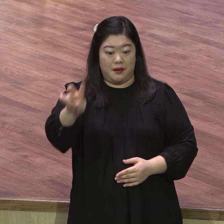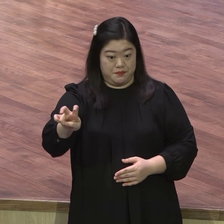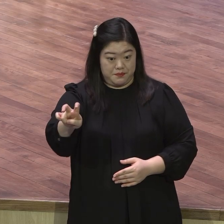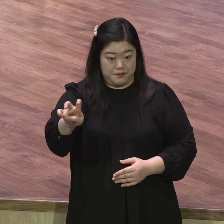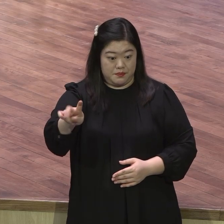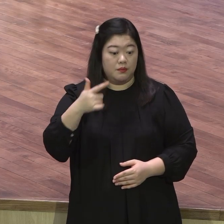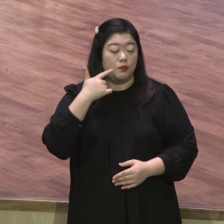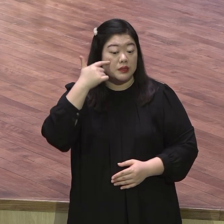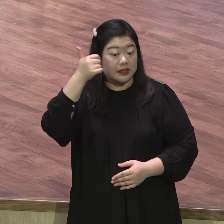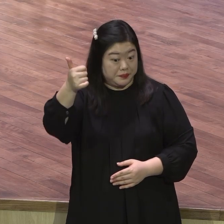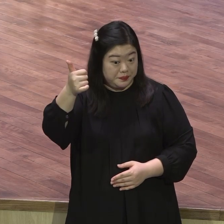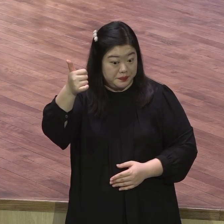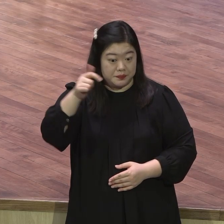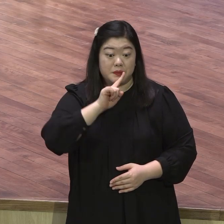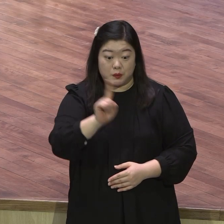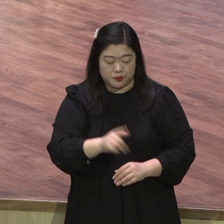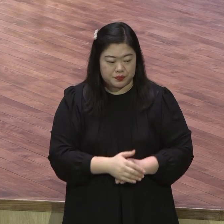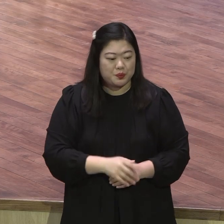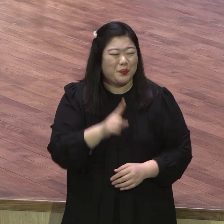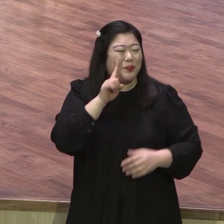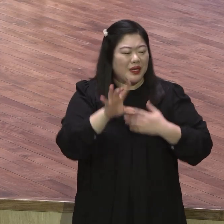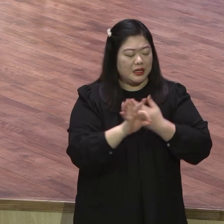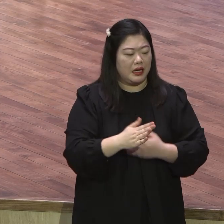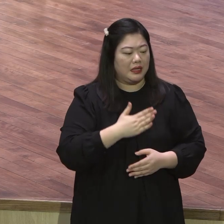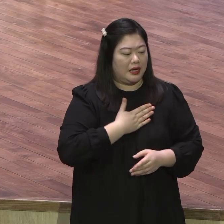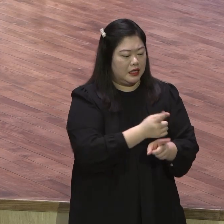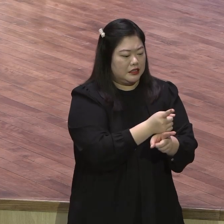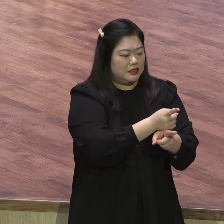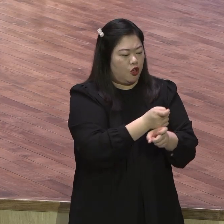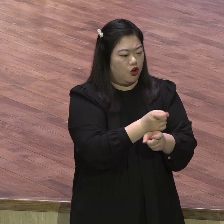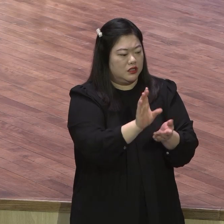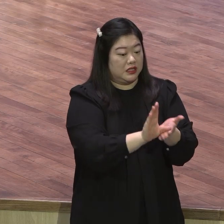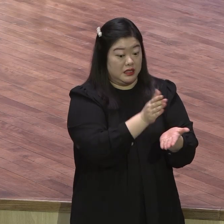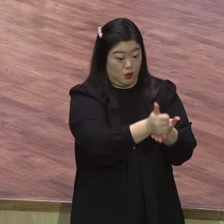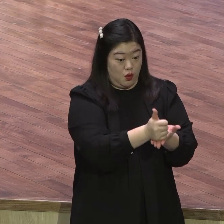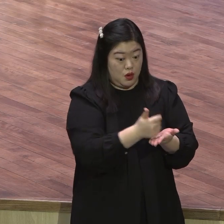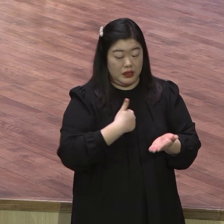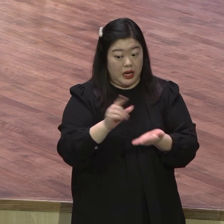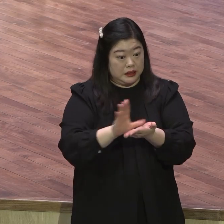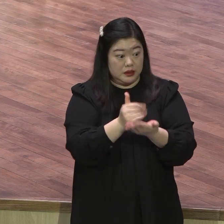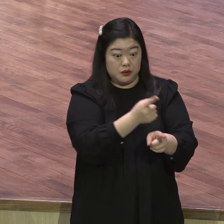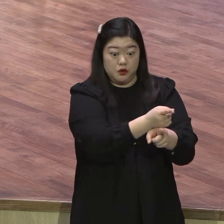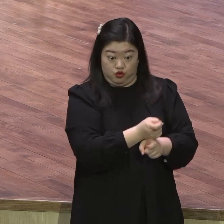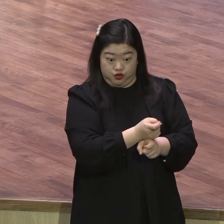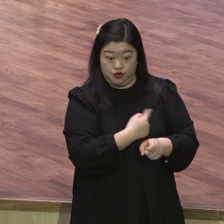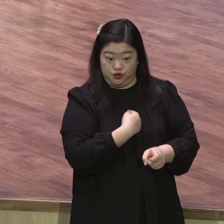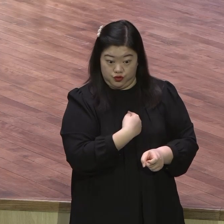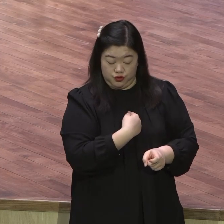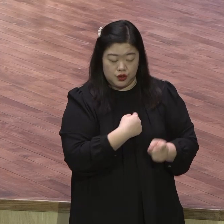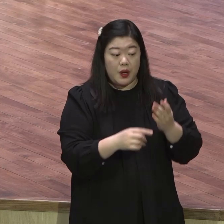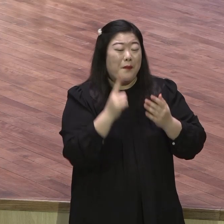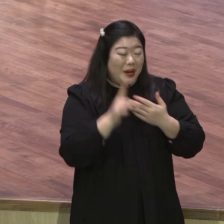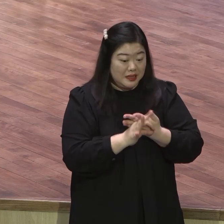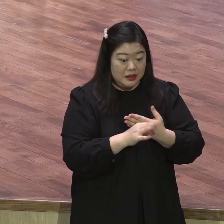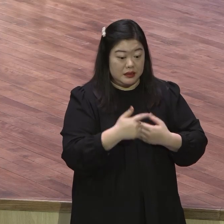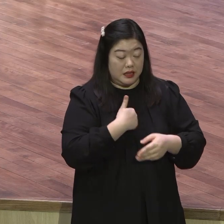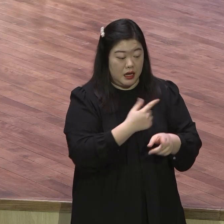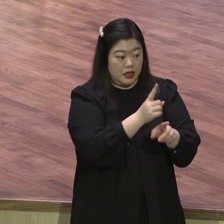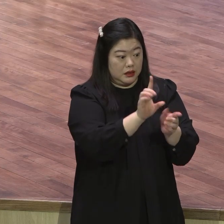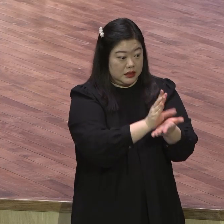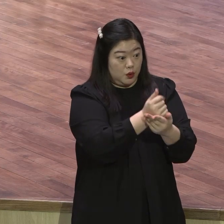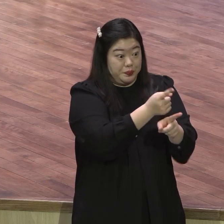그리스도라고 하면 적 그리스도였다고 하면 예수를 안 믿는 사람이었다고 하면 예수를 빚방한 사람이었다